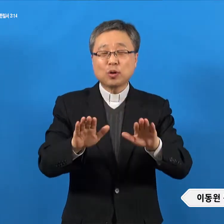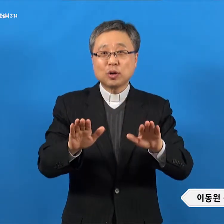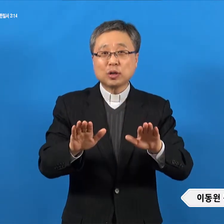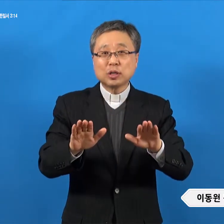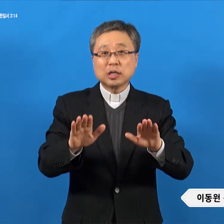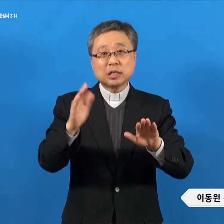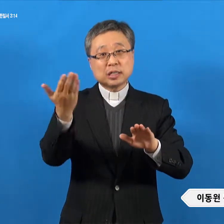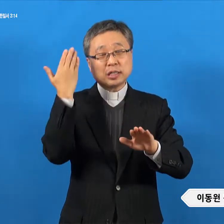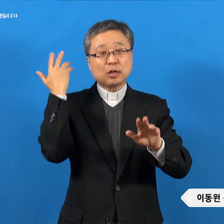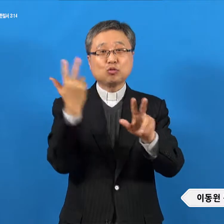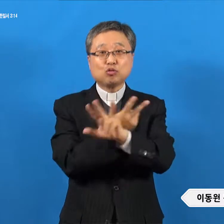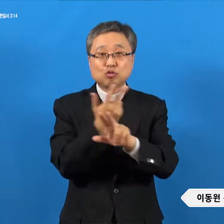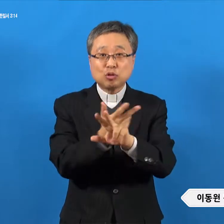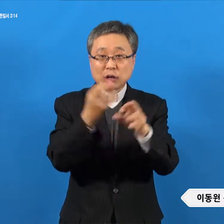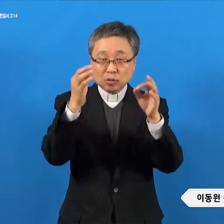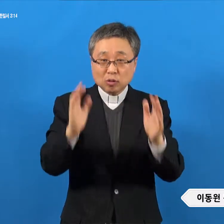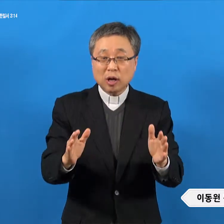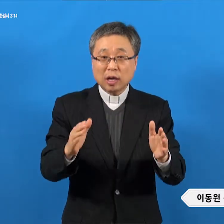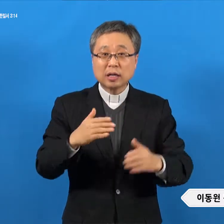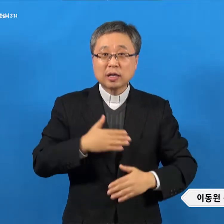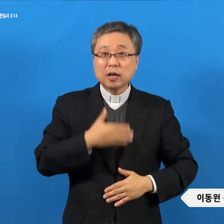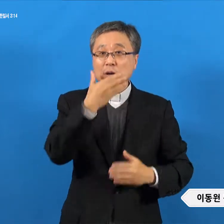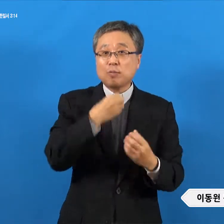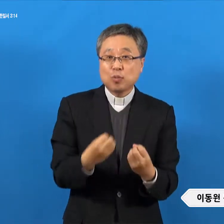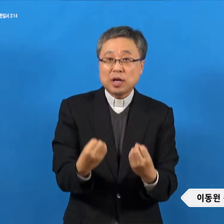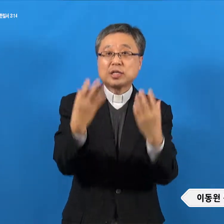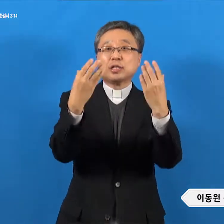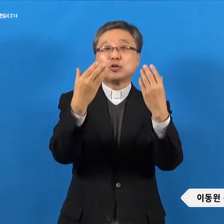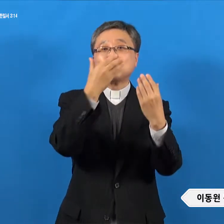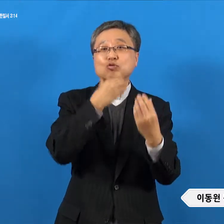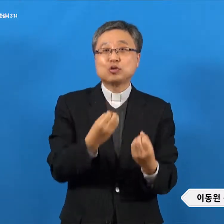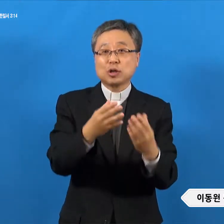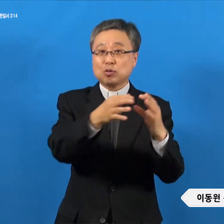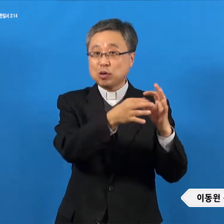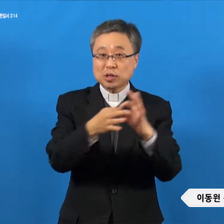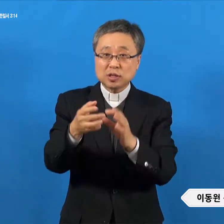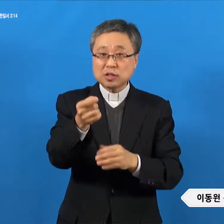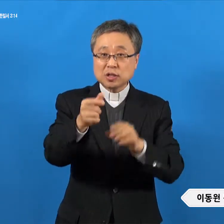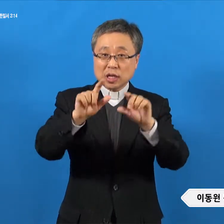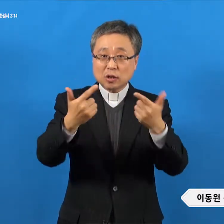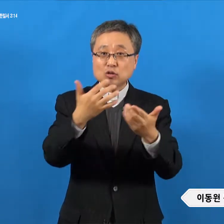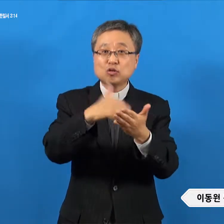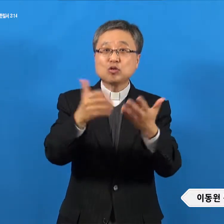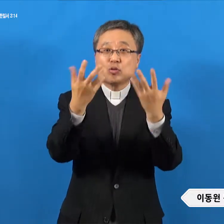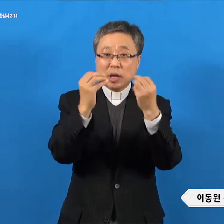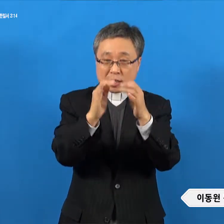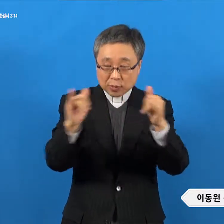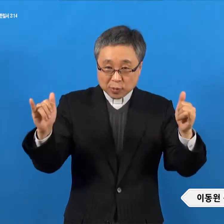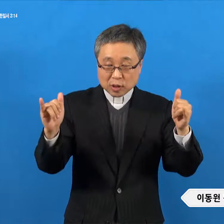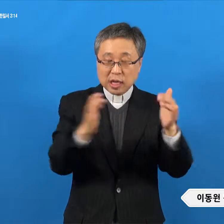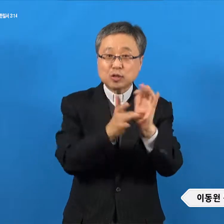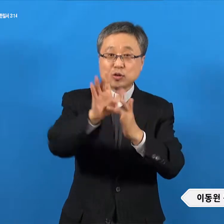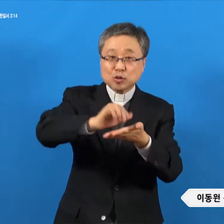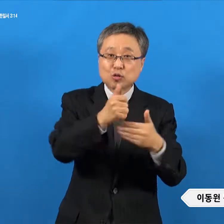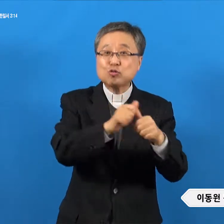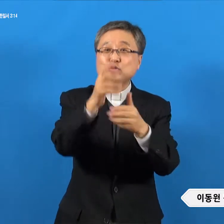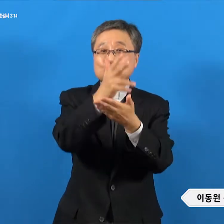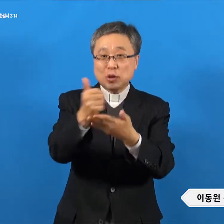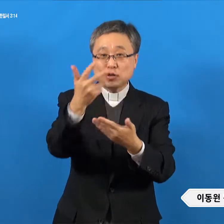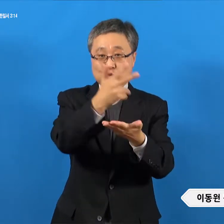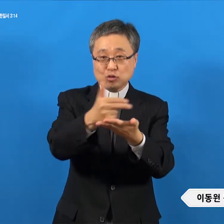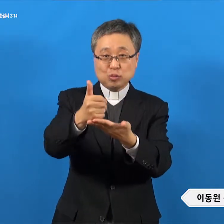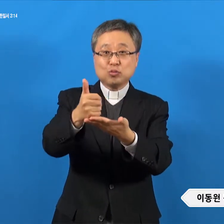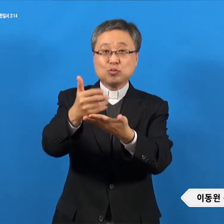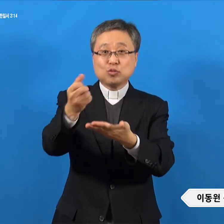지난 2주간에 걸친 블레싱 축제를 통해서 적지 않은 수많은 사람들이 예수 그리스도를 구주와 주님으로